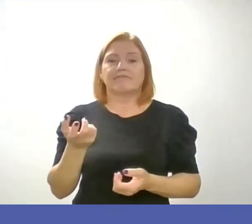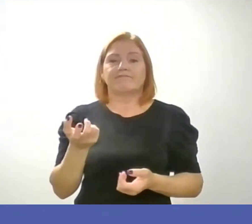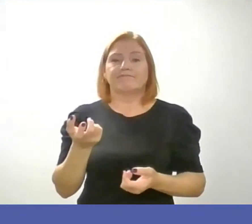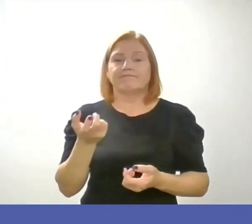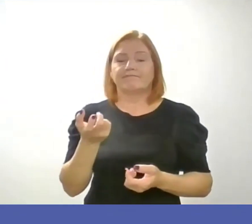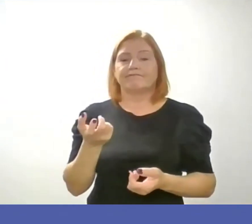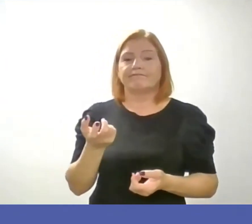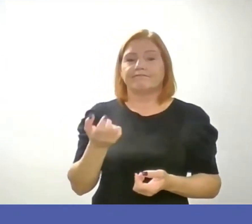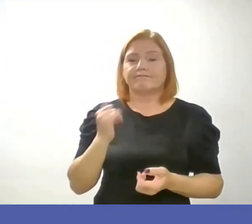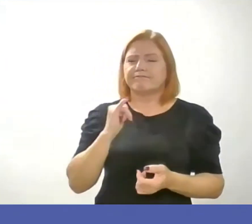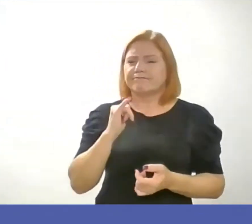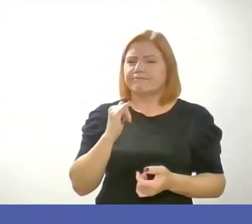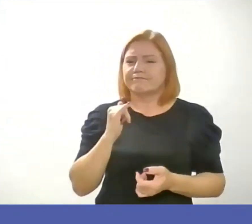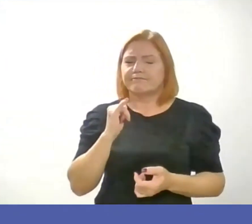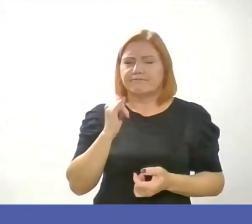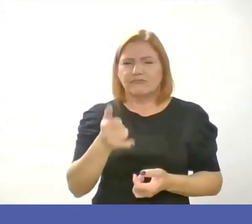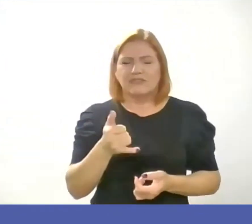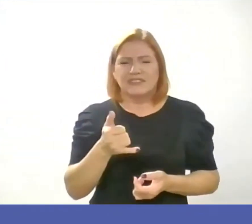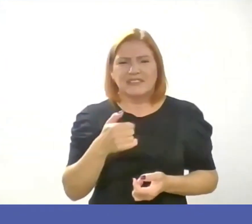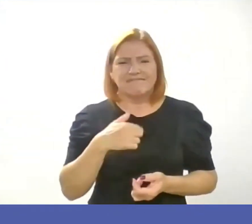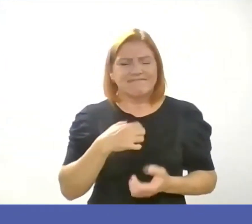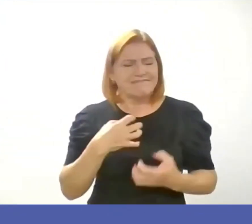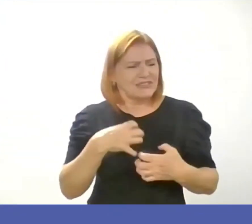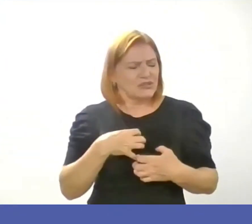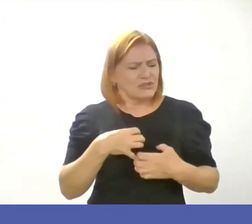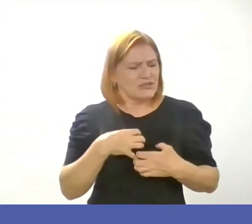deles, eles estão na minha frente.